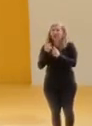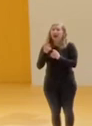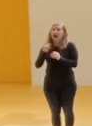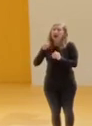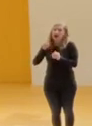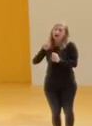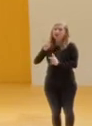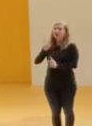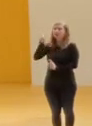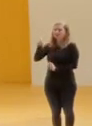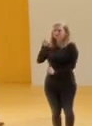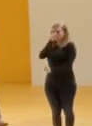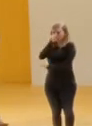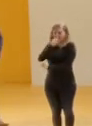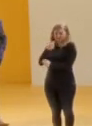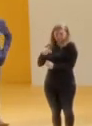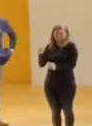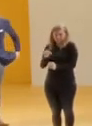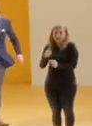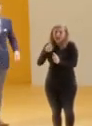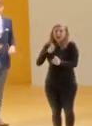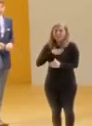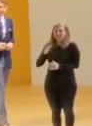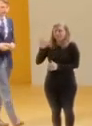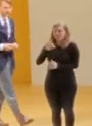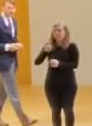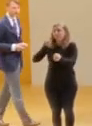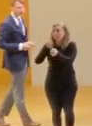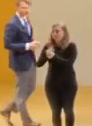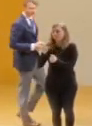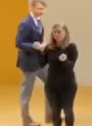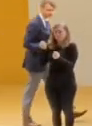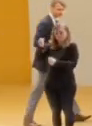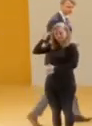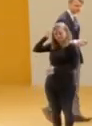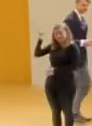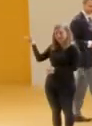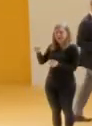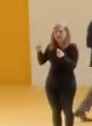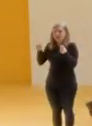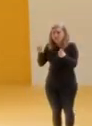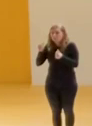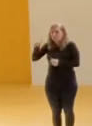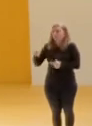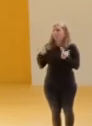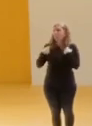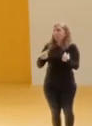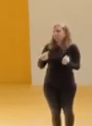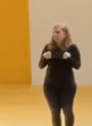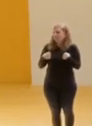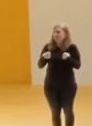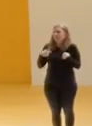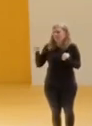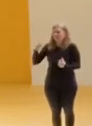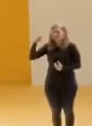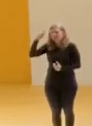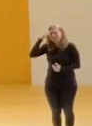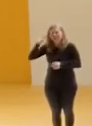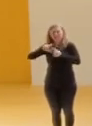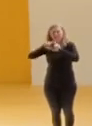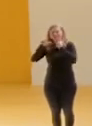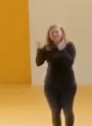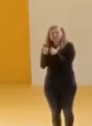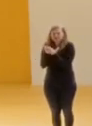ale jeśli mamy okazję do spotkania z wybitnym ekonomistą osobą która zna wszystkie